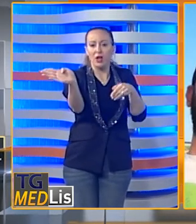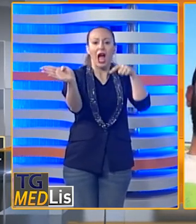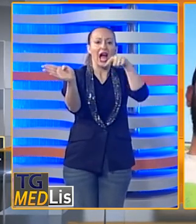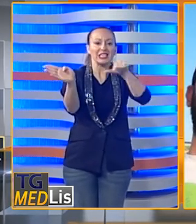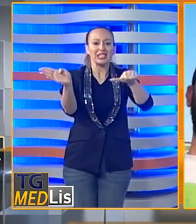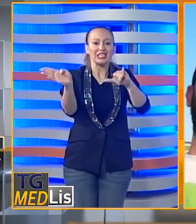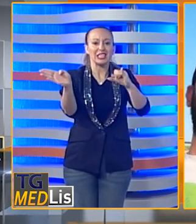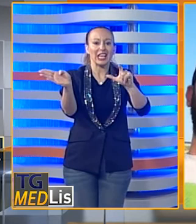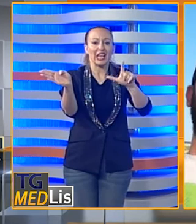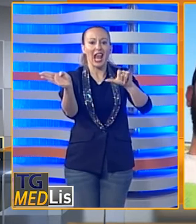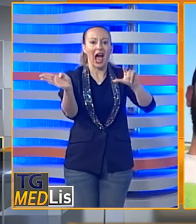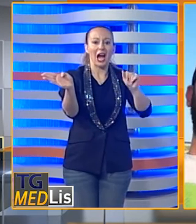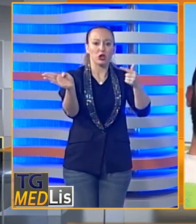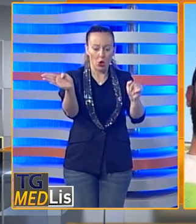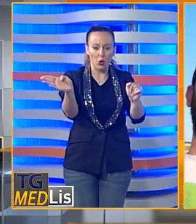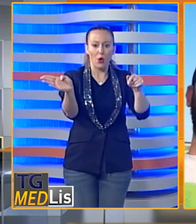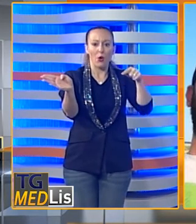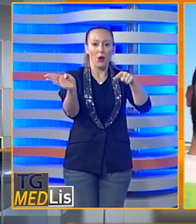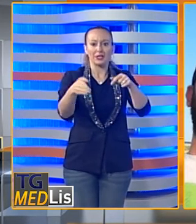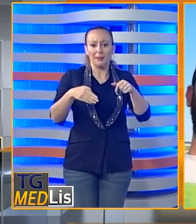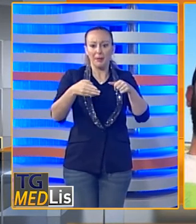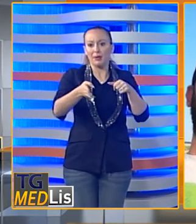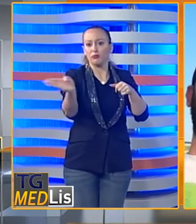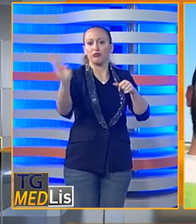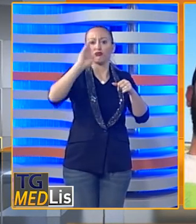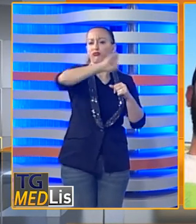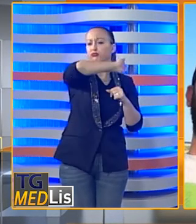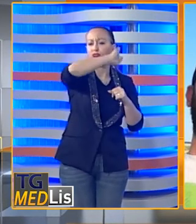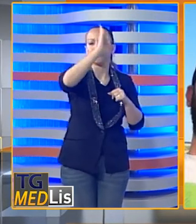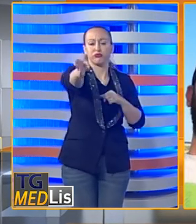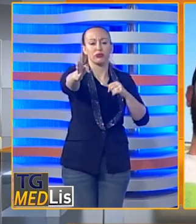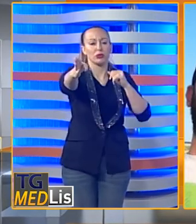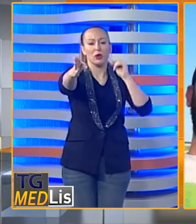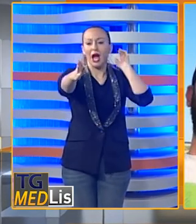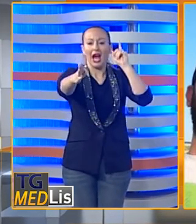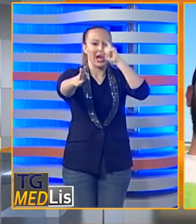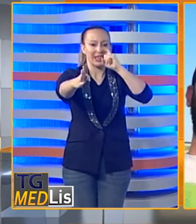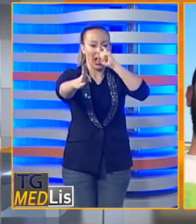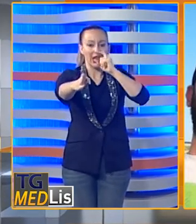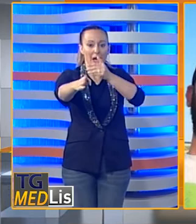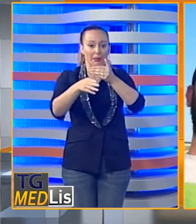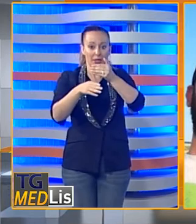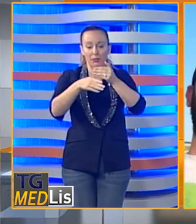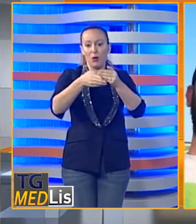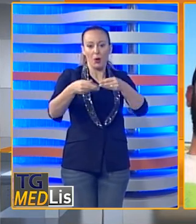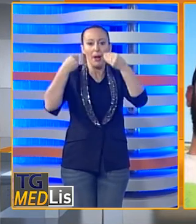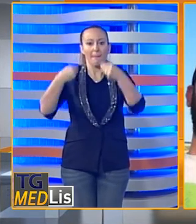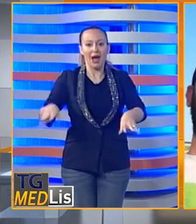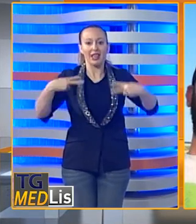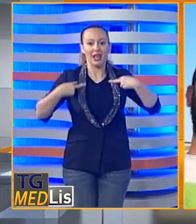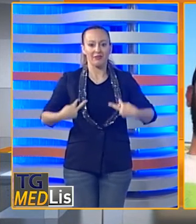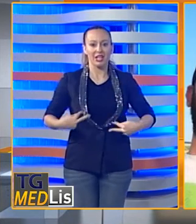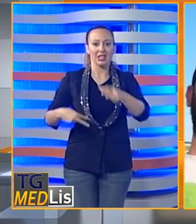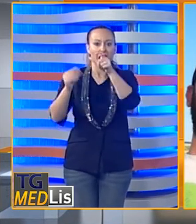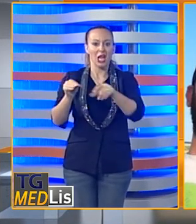Scillato, sulla carreggiata in direzione Catania. Ha perso la vita un giovane di 33 anni,